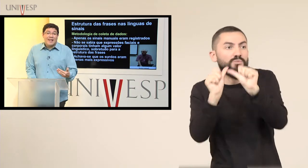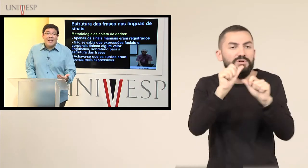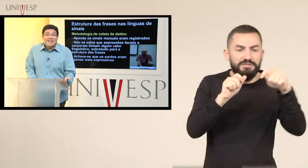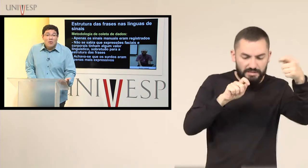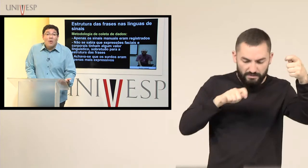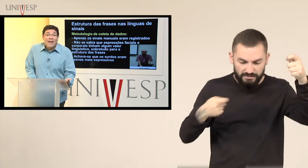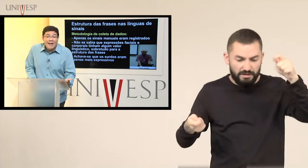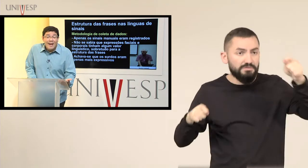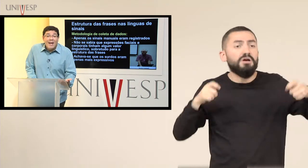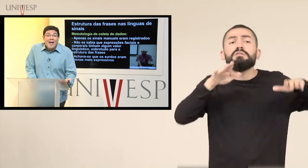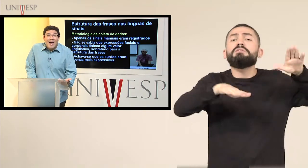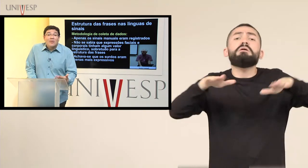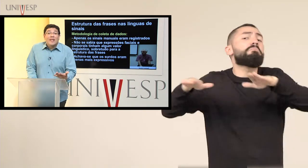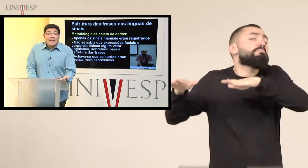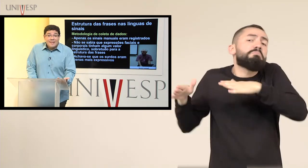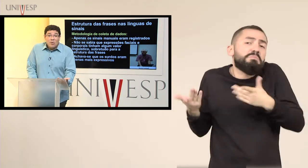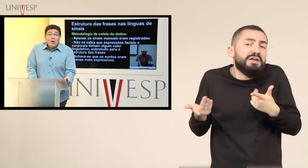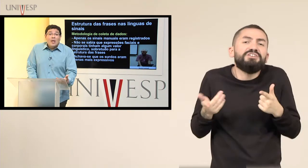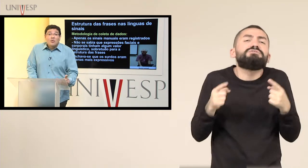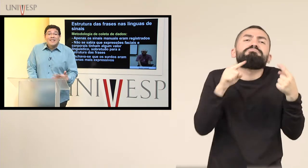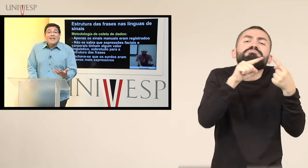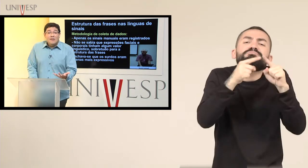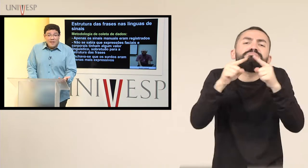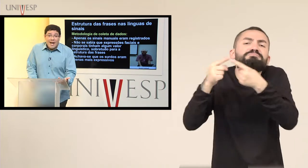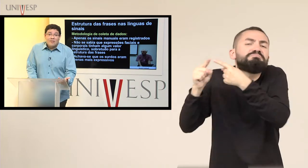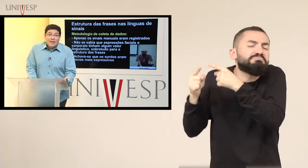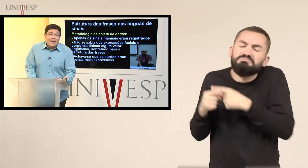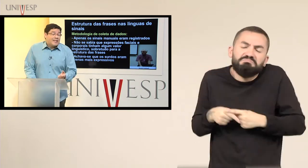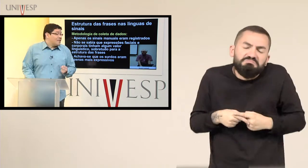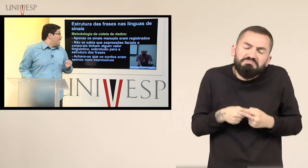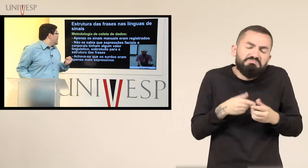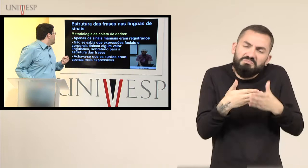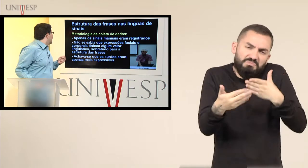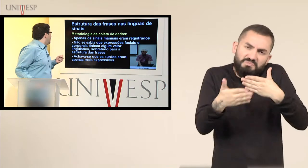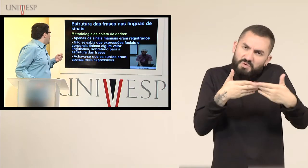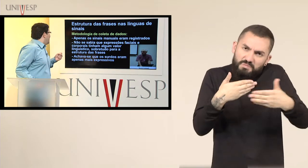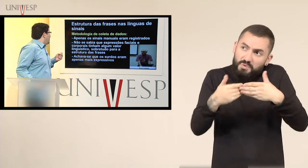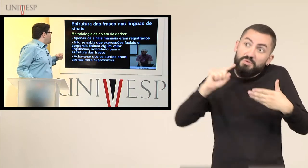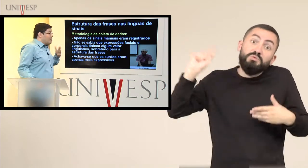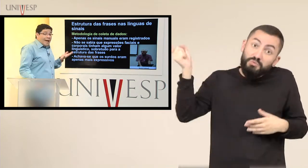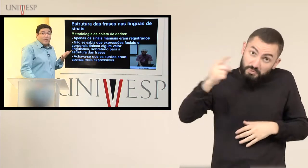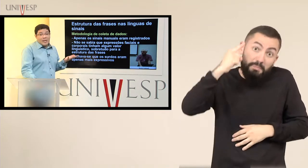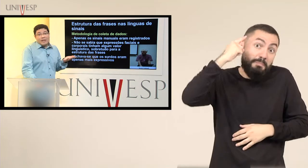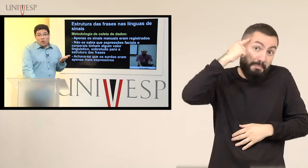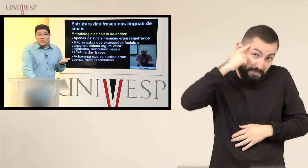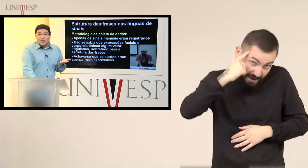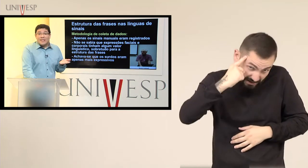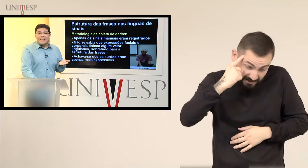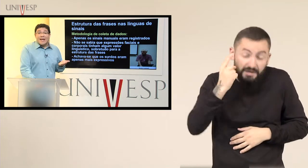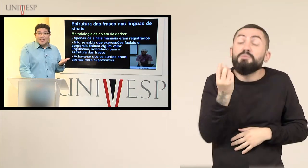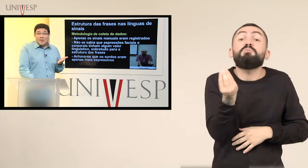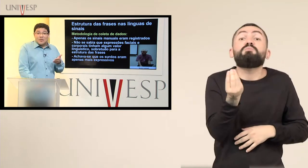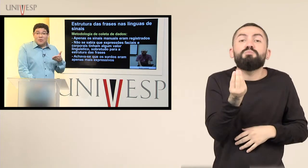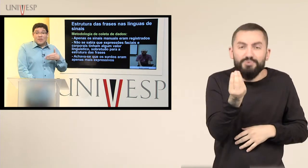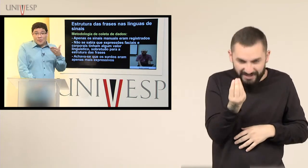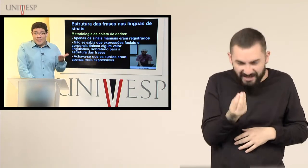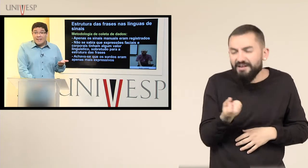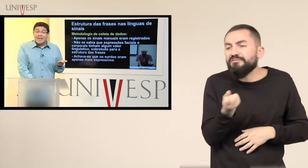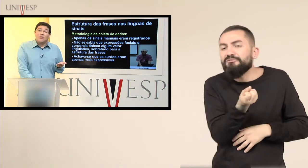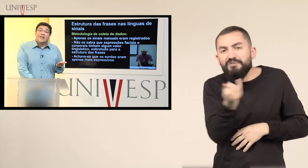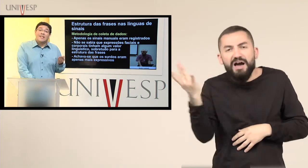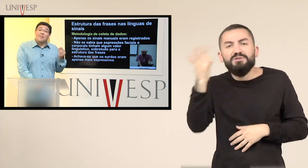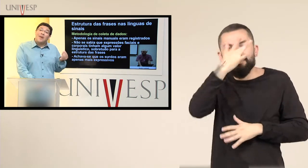isso acarretasse qualquer alteração no significado daquelas frases. Dado que, como disse, as pessoas,